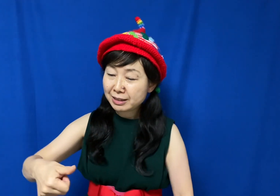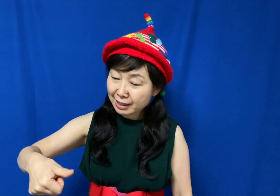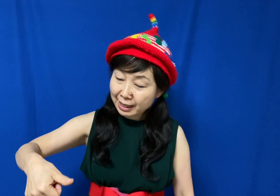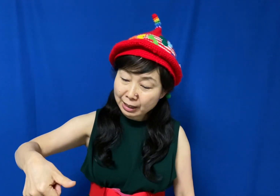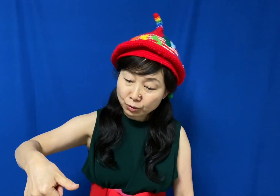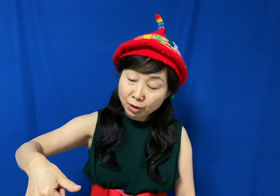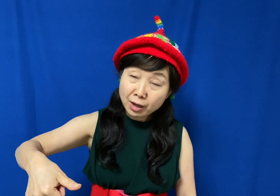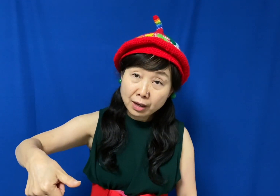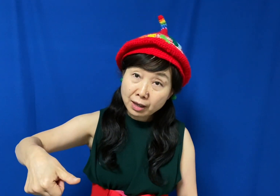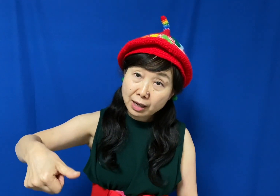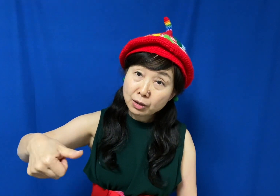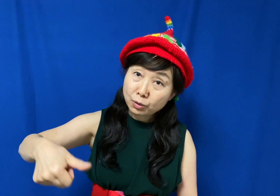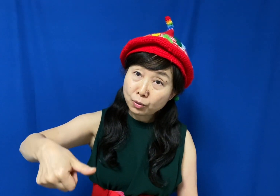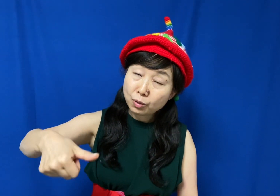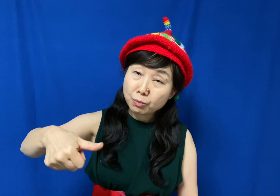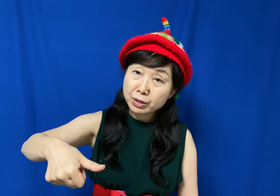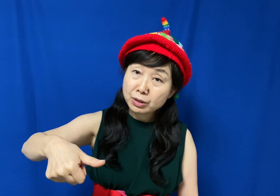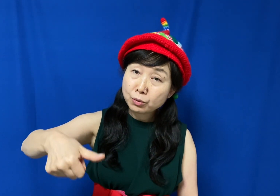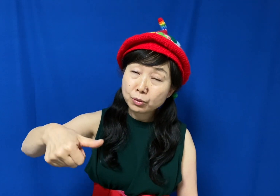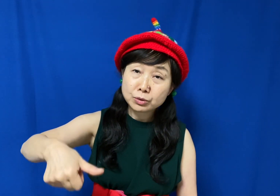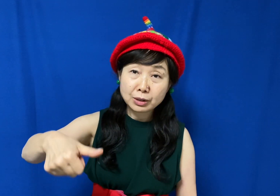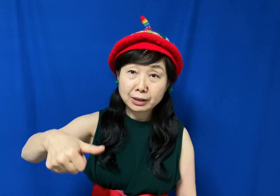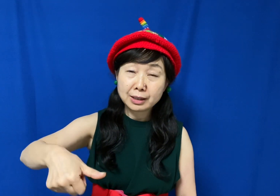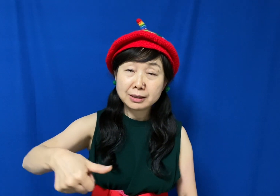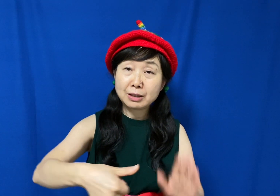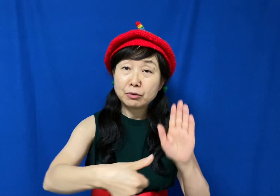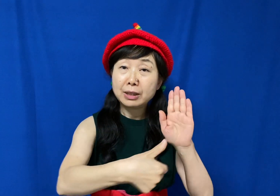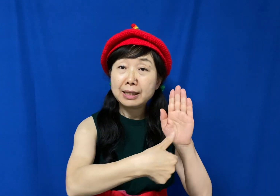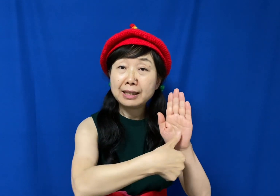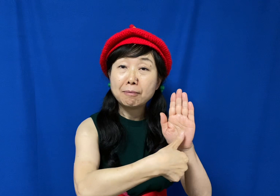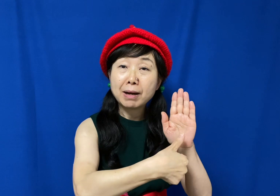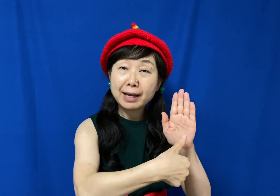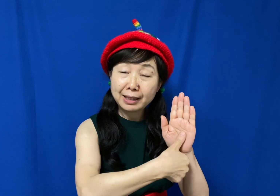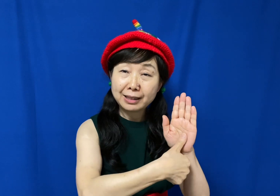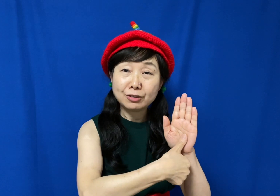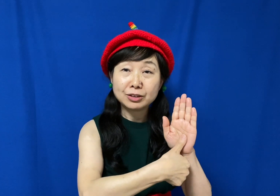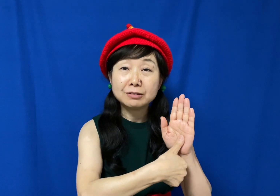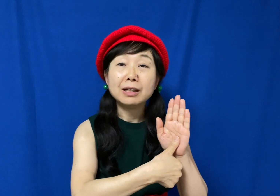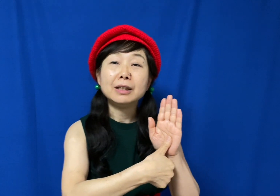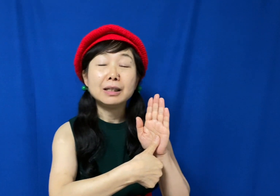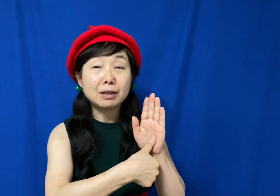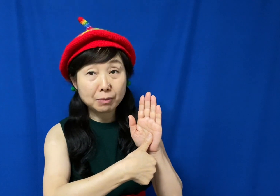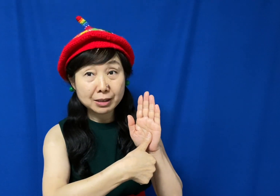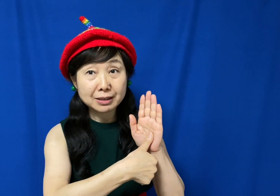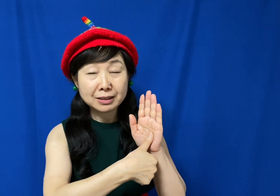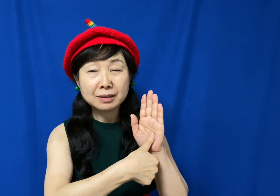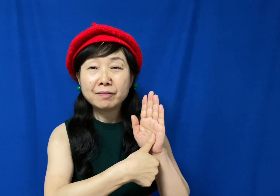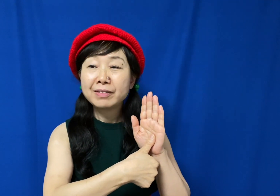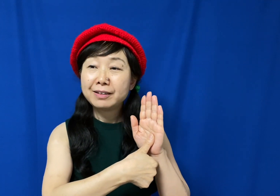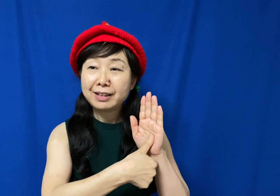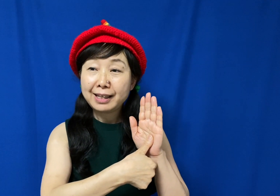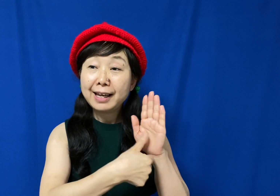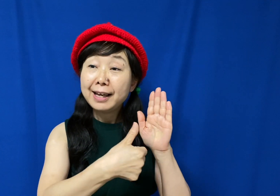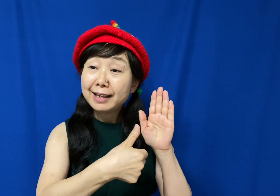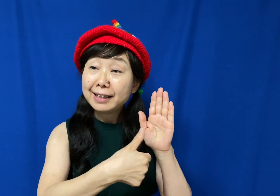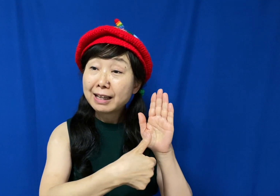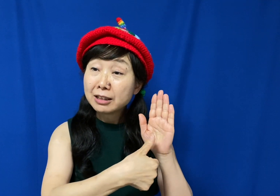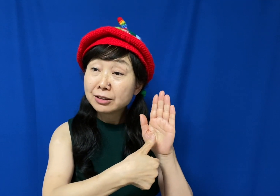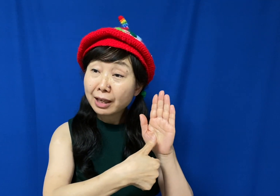ね、ハンコ母音を押す形で、これで名前っていう手話になってます。で、名付け